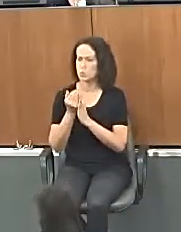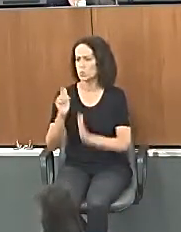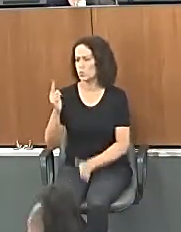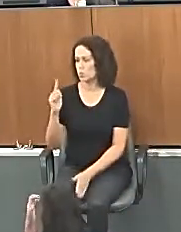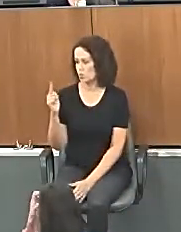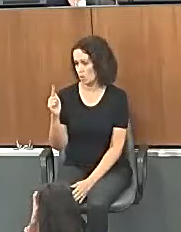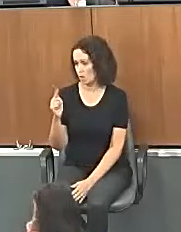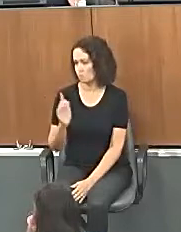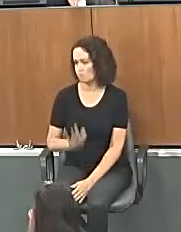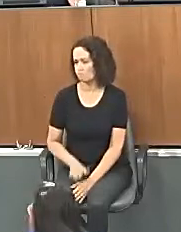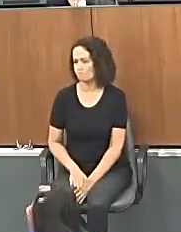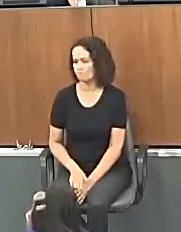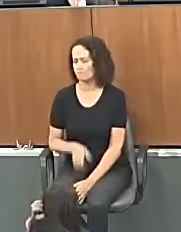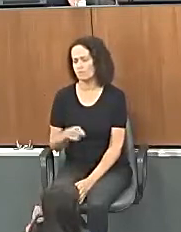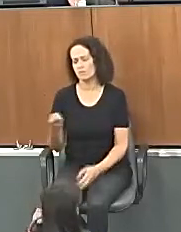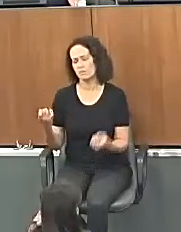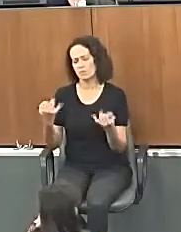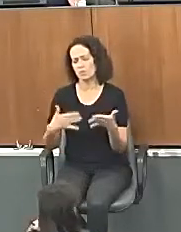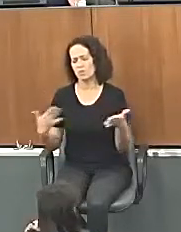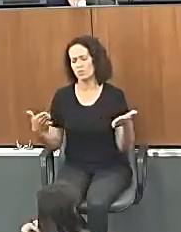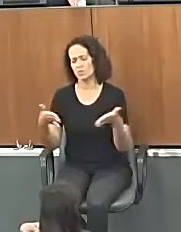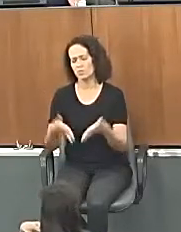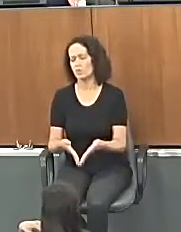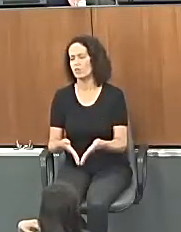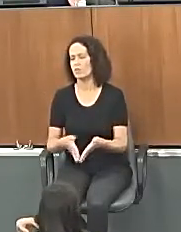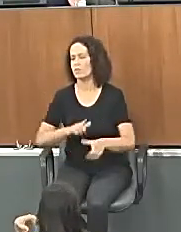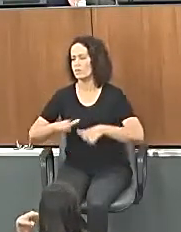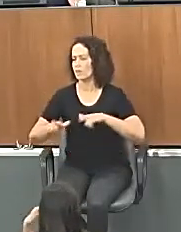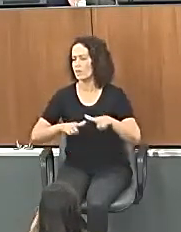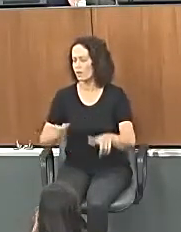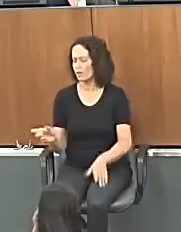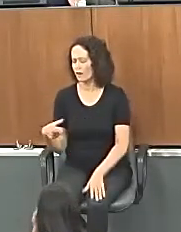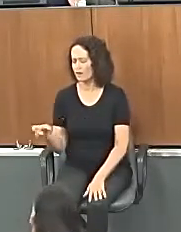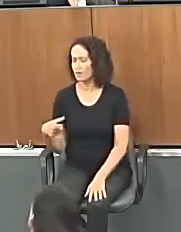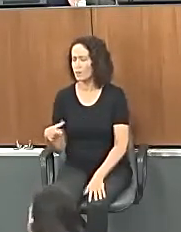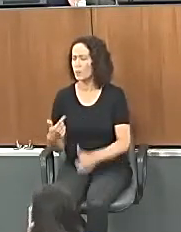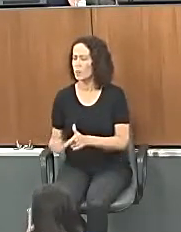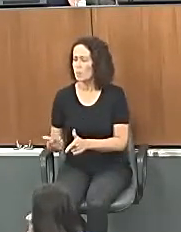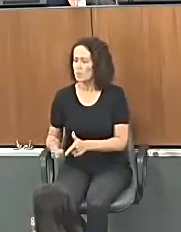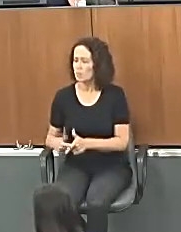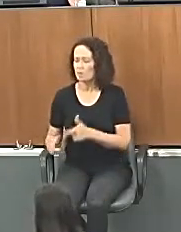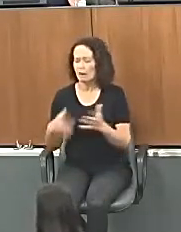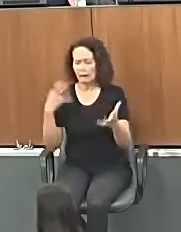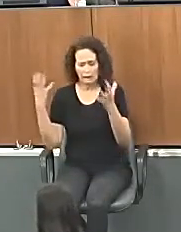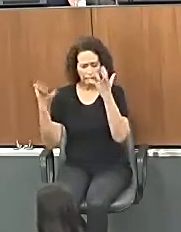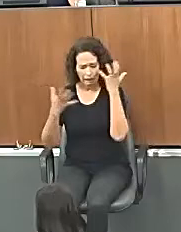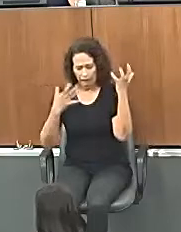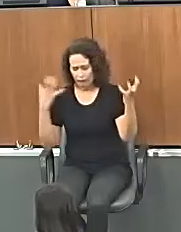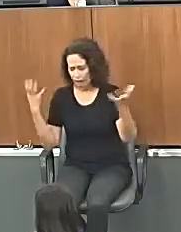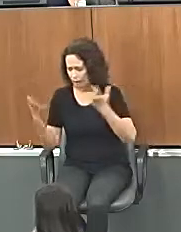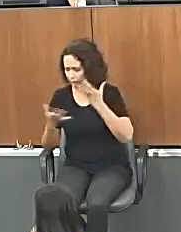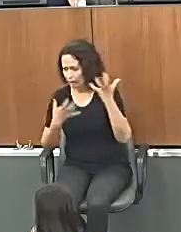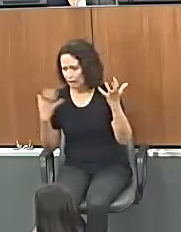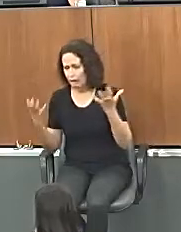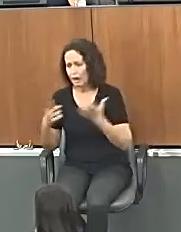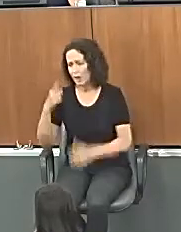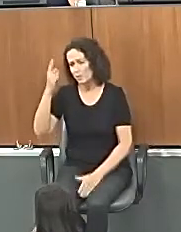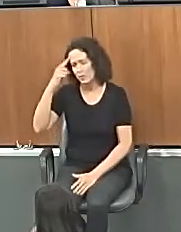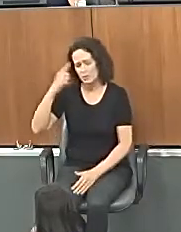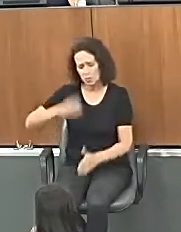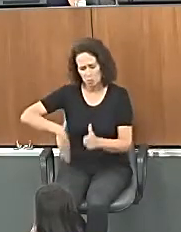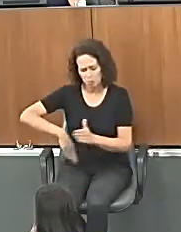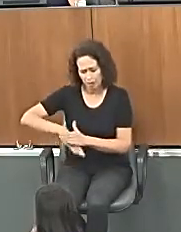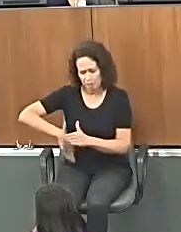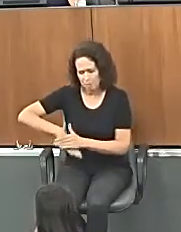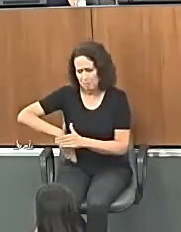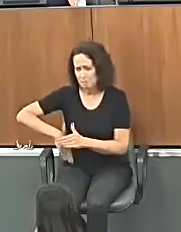contando que ele chegou na para trabalhar e o cartão dele não passou e ele entrou em desespero porque ele achou que tinha sido emitido